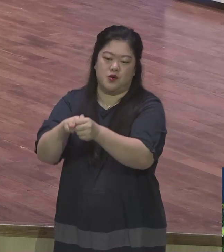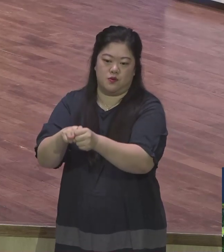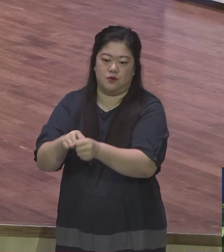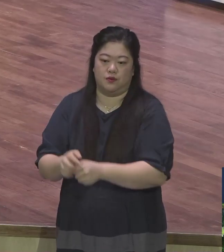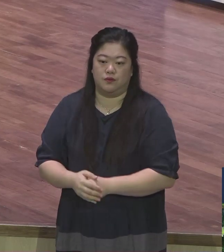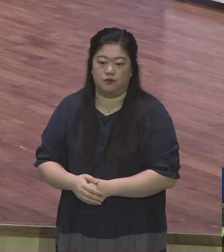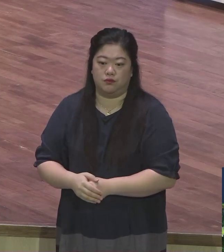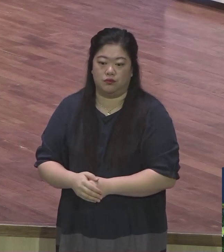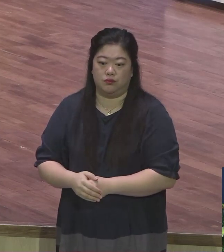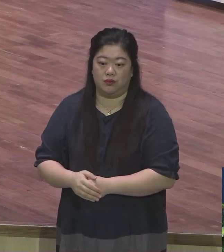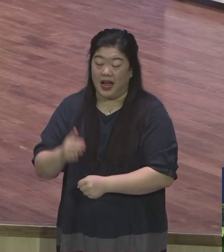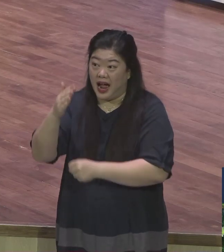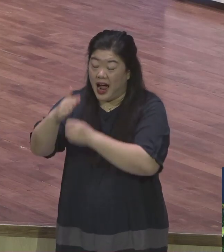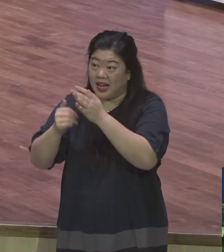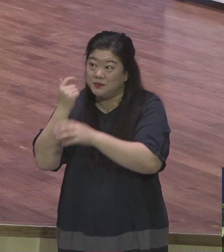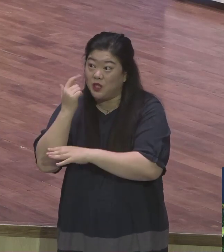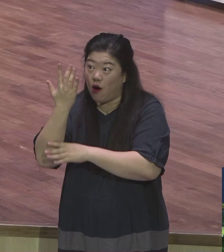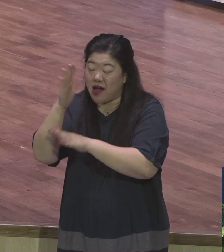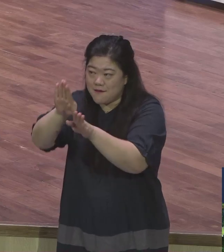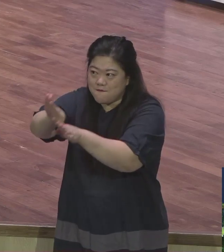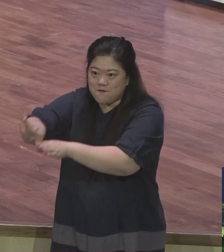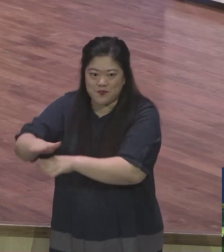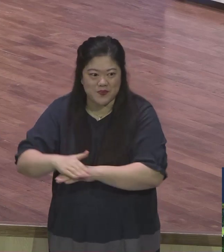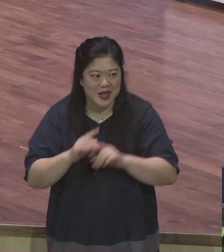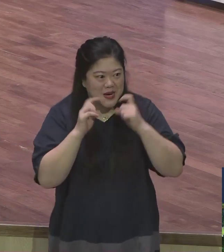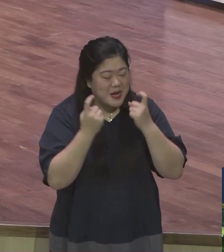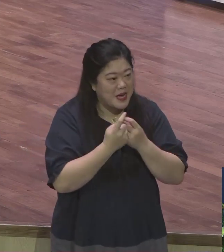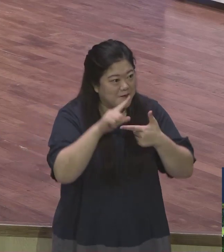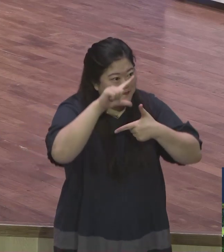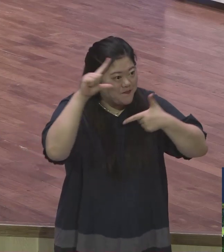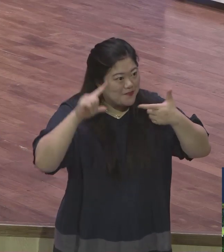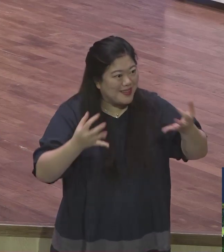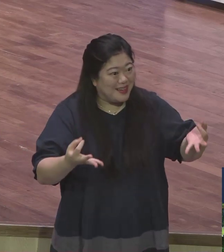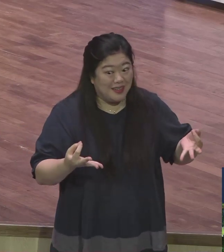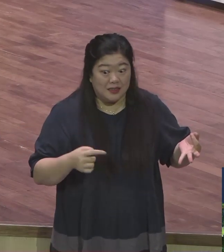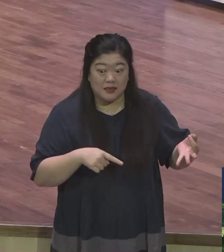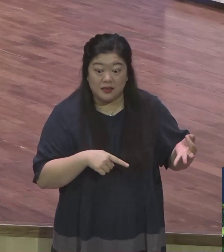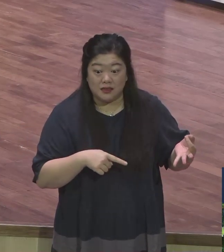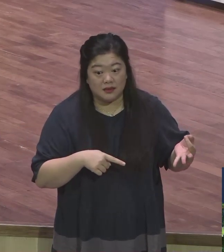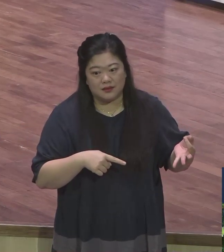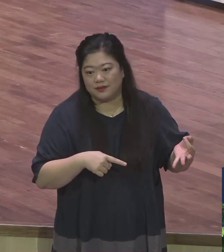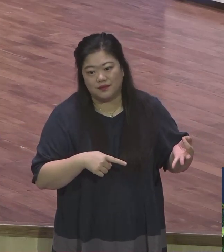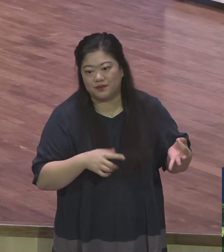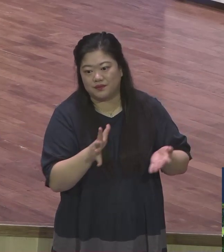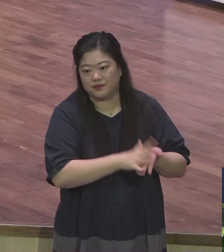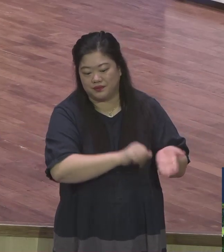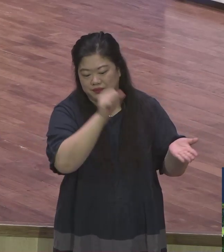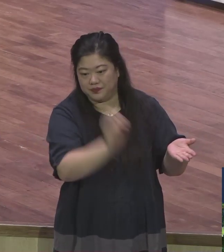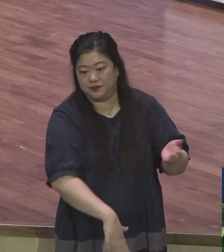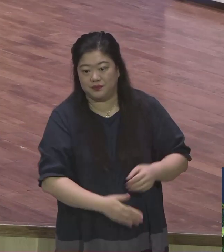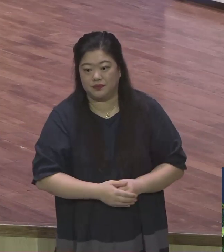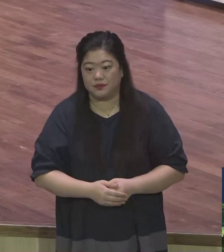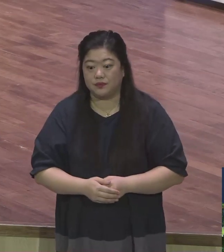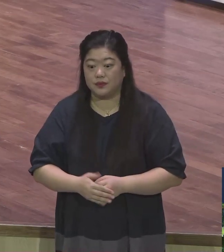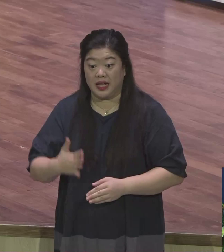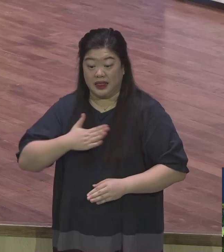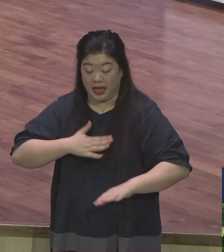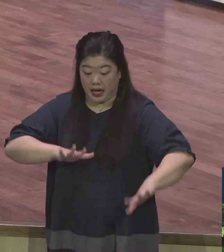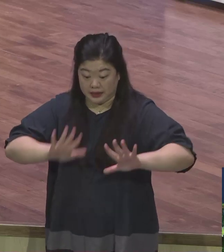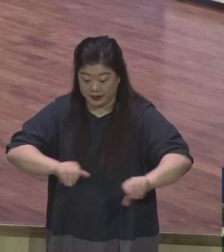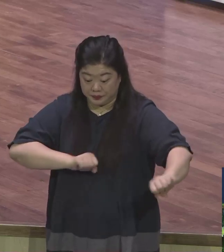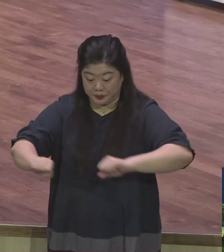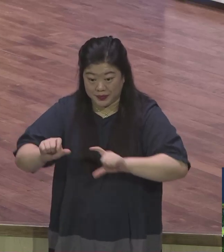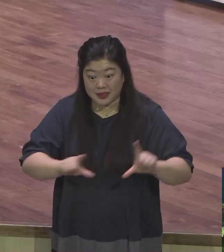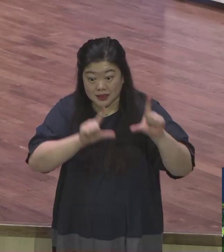소용이 없다는 거예요. 내 주장할 이유가 없어요. 나를 강조할 이유가 없습니다. 하나님의 영광만 나타나면 되는 것입니다. 그냥